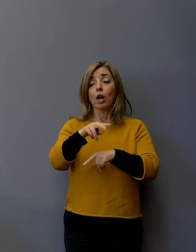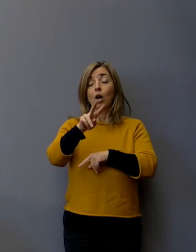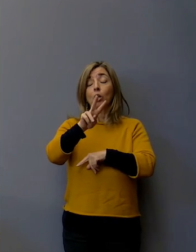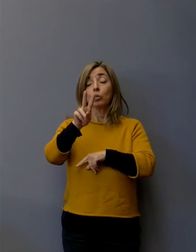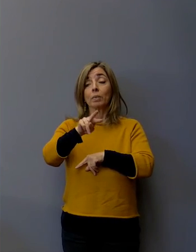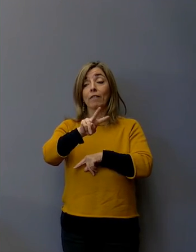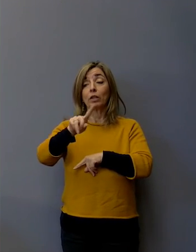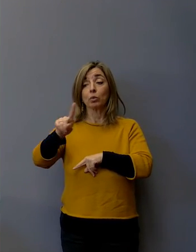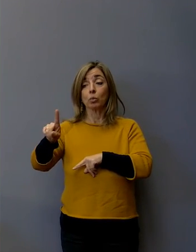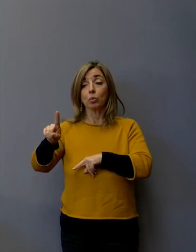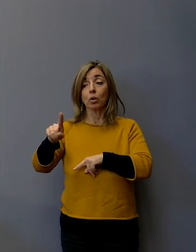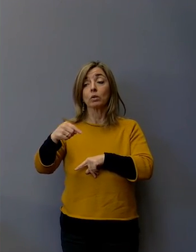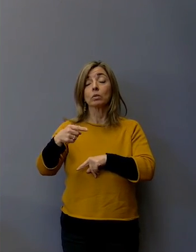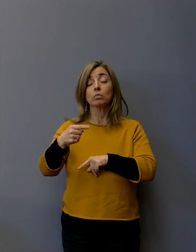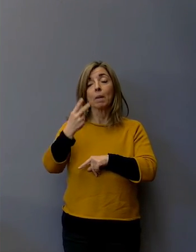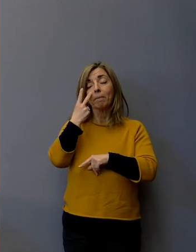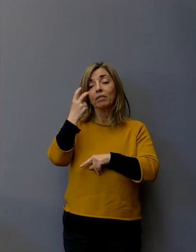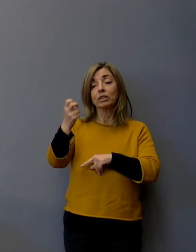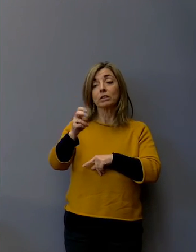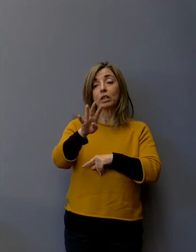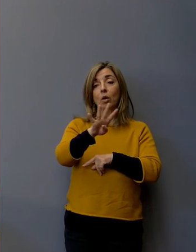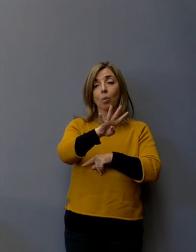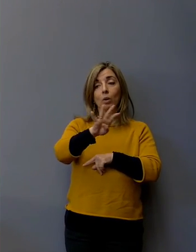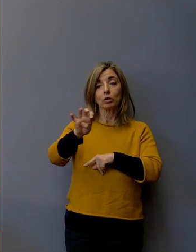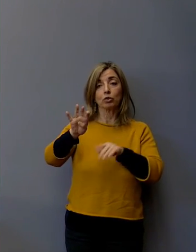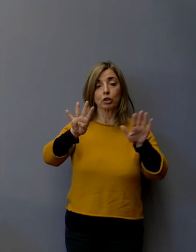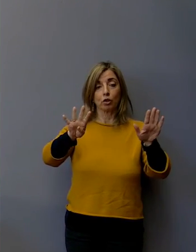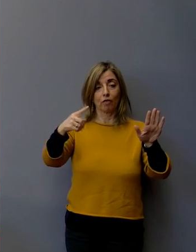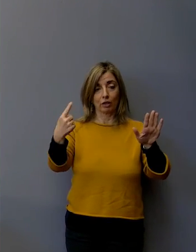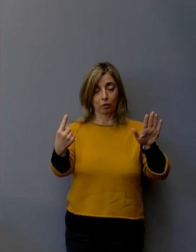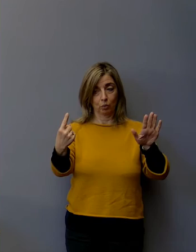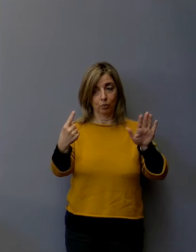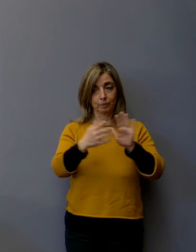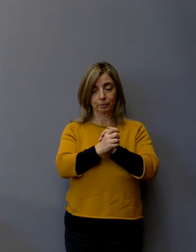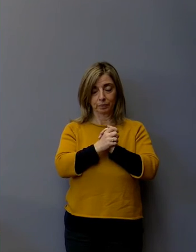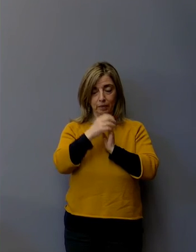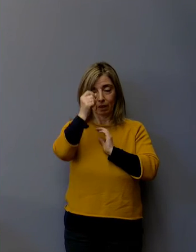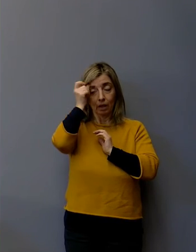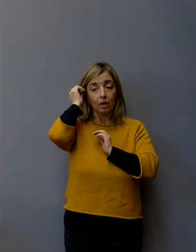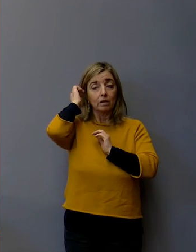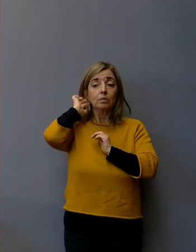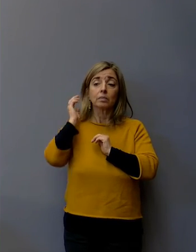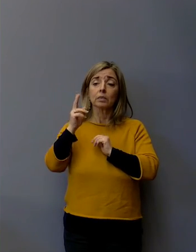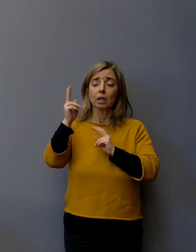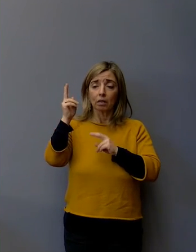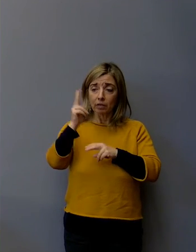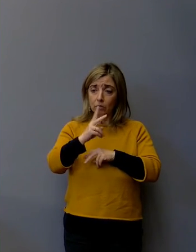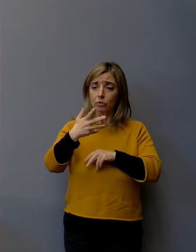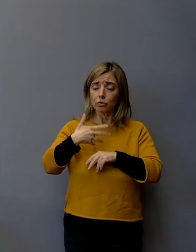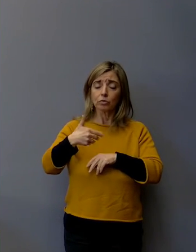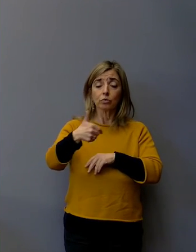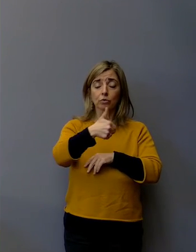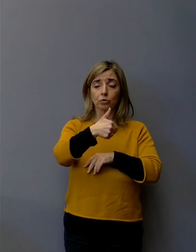c'è anche la di quattro assi ci sono qua dentro e ovvio però se leviamo i quattro assi ci sono sempre 199 milioni